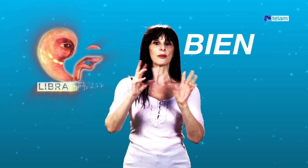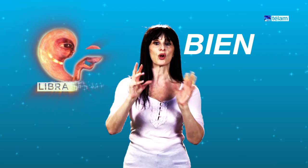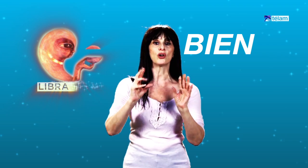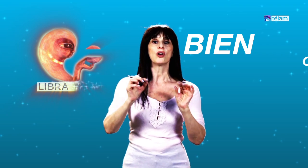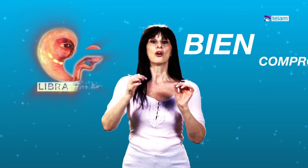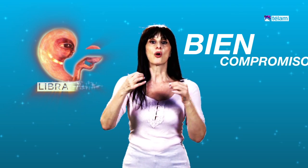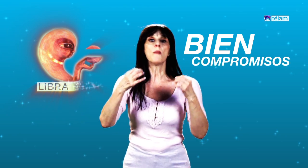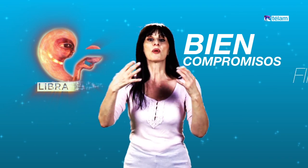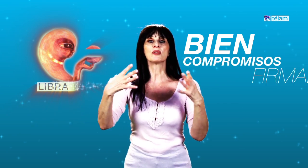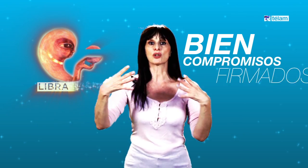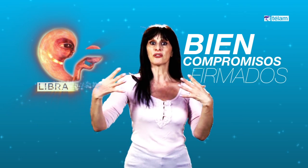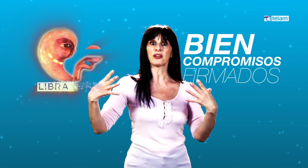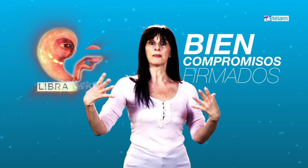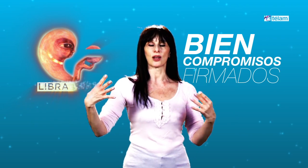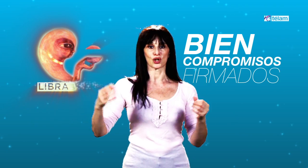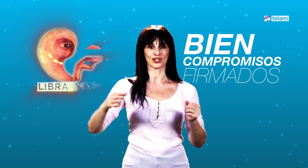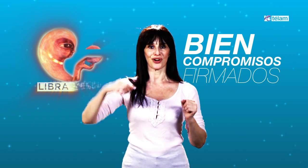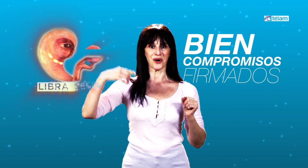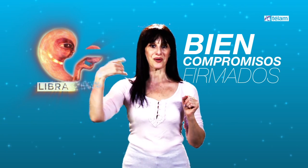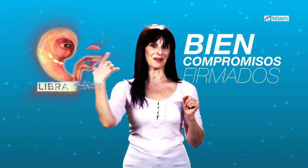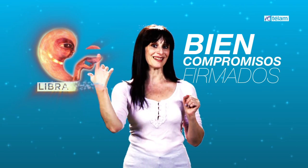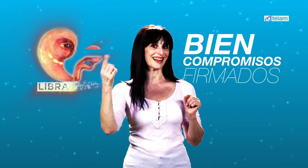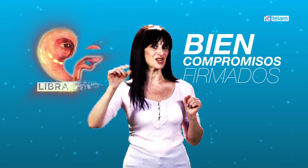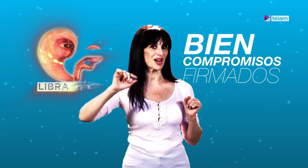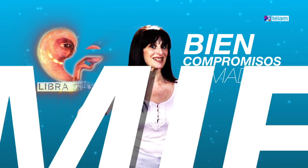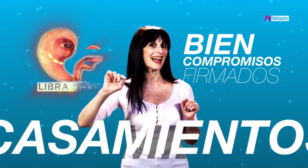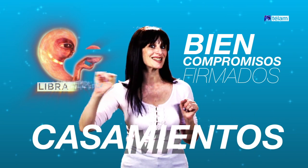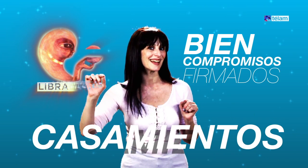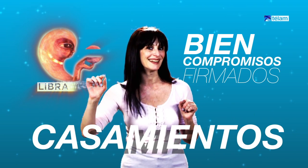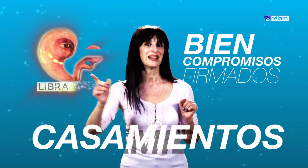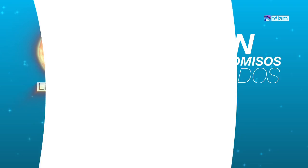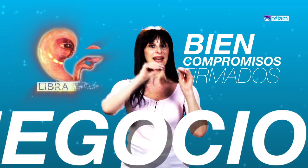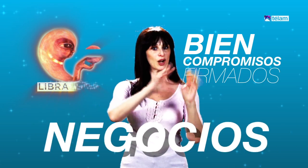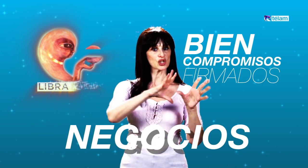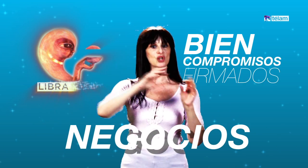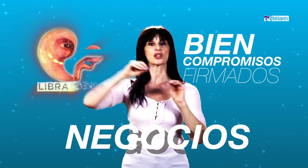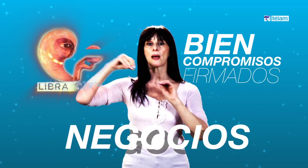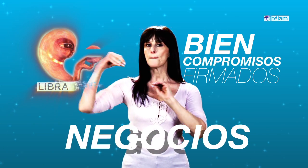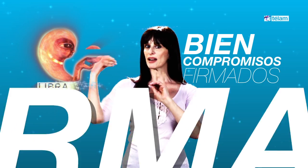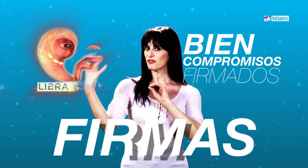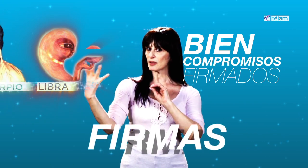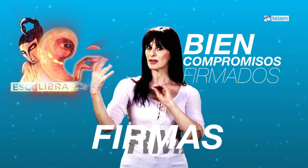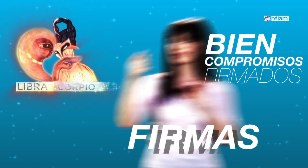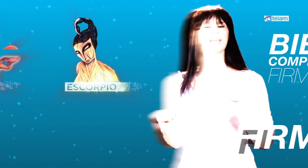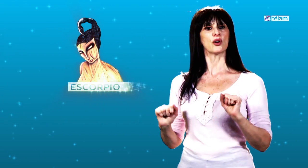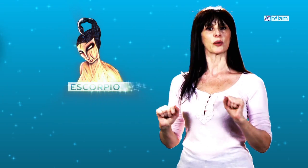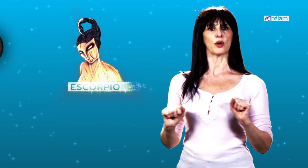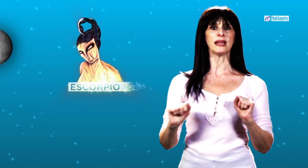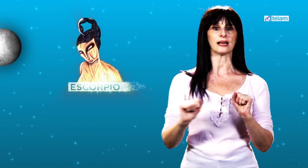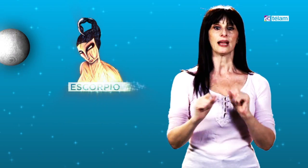con compromisos firmados. Obviamente aquellos que se casan, para negocios, para firmas. Escorpio, miren, les